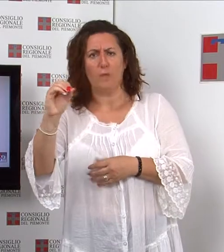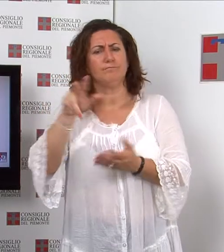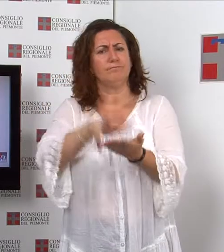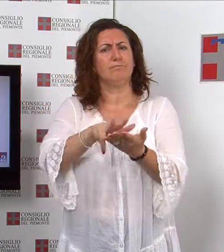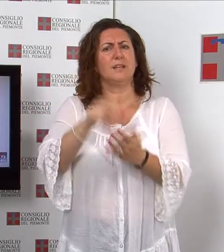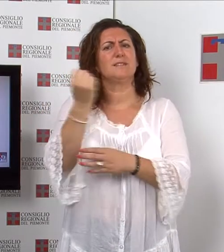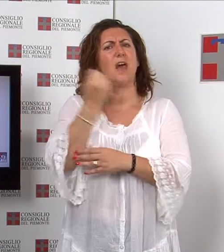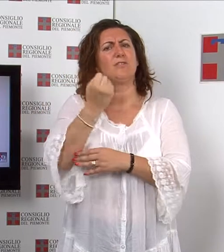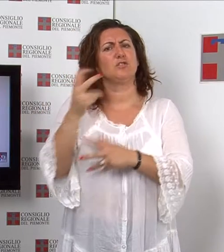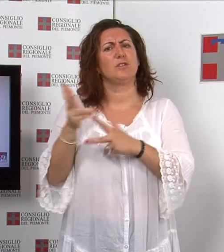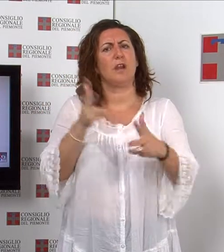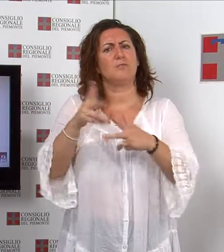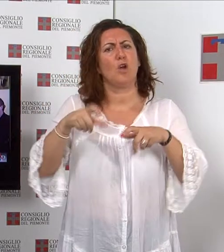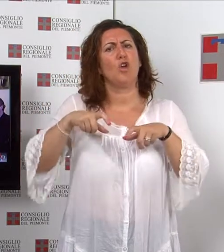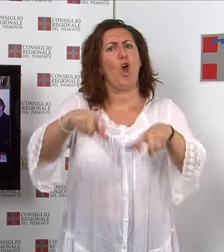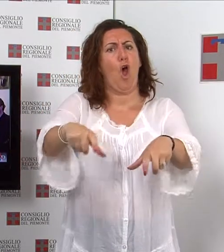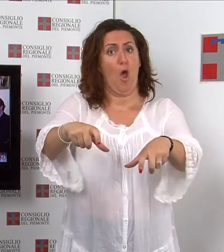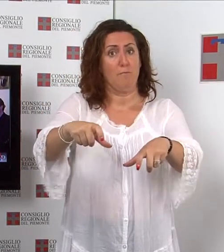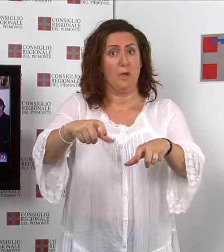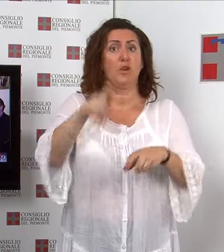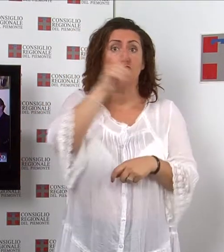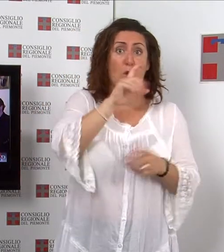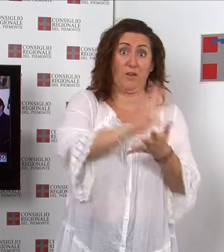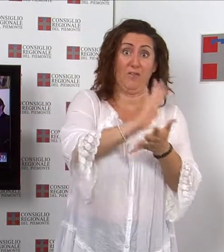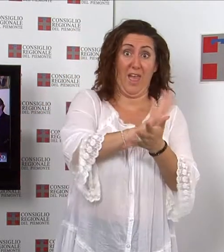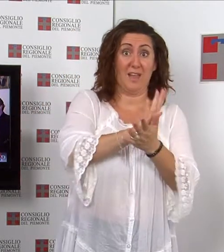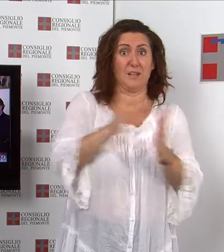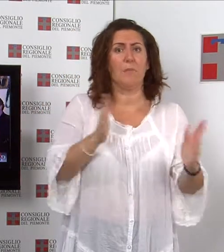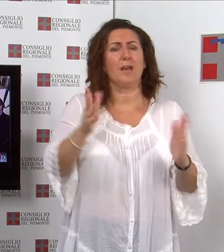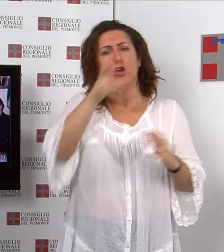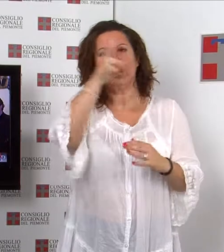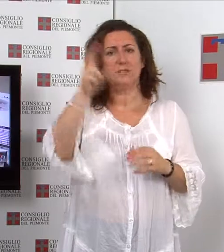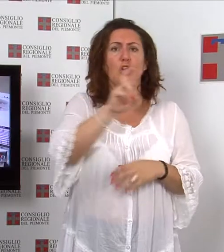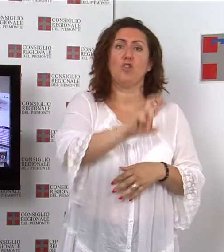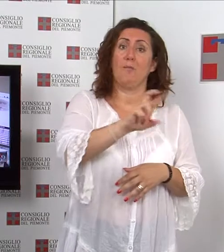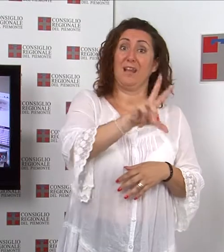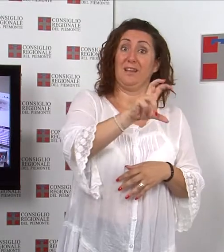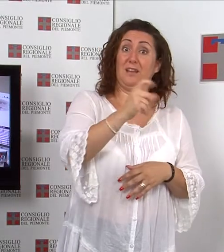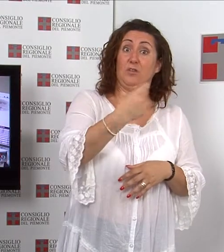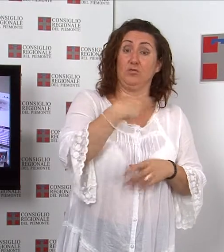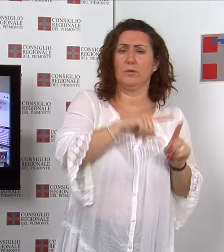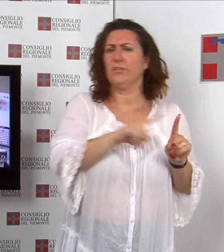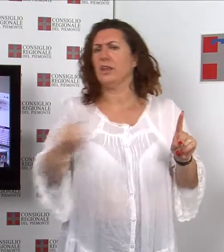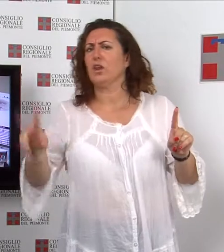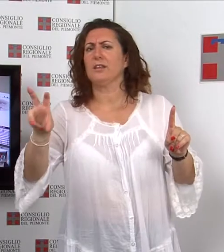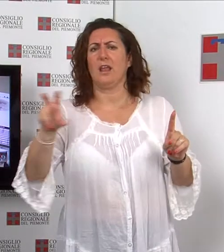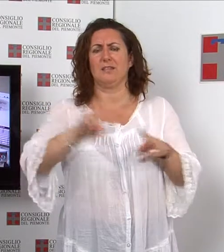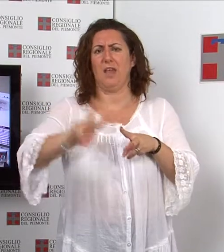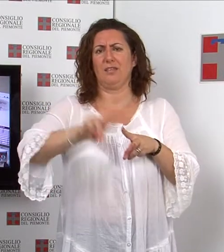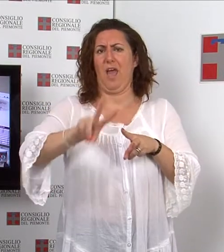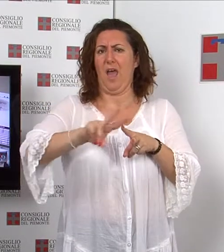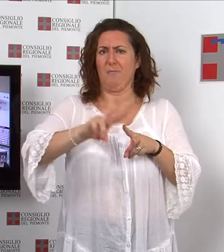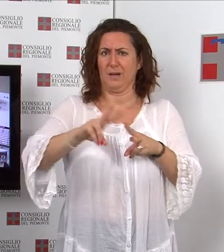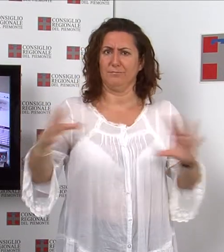servizio di trasporto su gomma anche nelle giornate festive durante il periodo estivo, da domenica 30 giugno fino al 30 settembre, per il